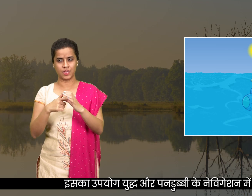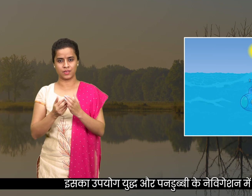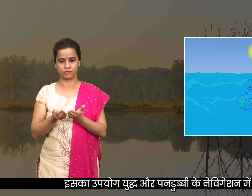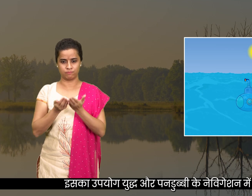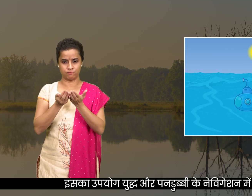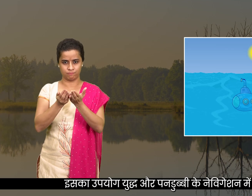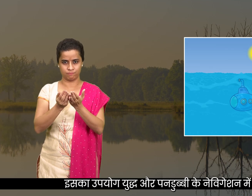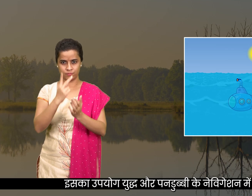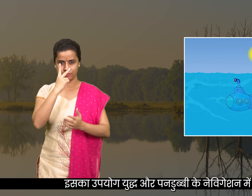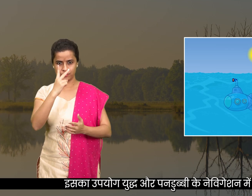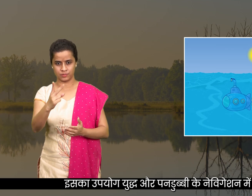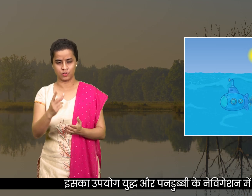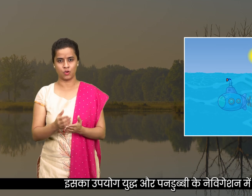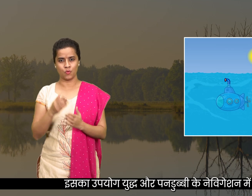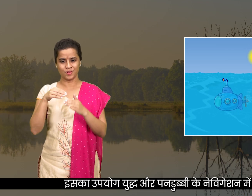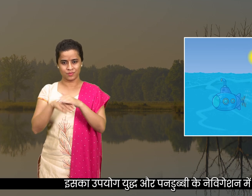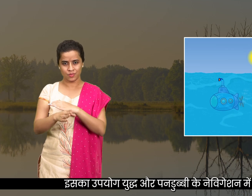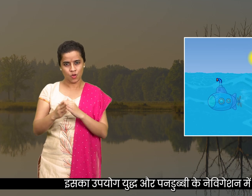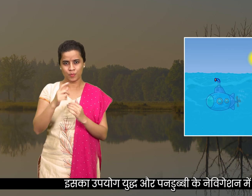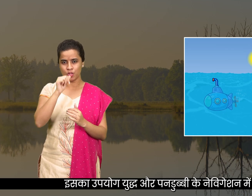नेविगेशन में किया जाता है।